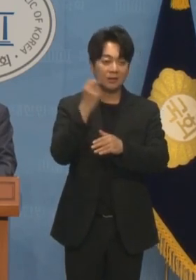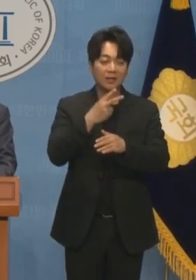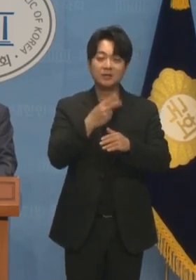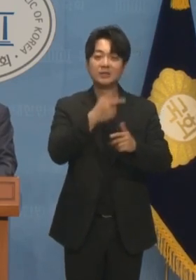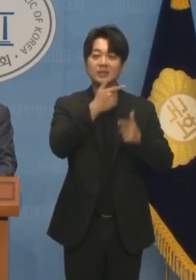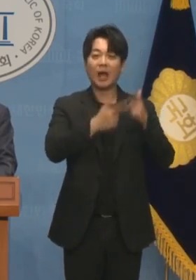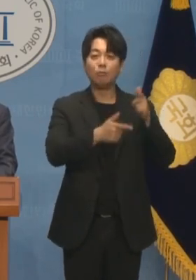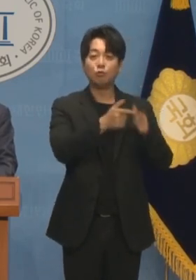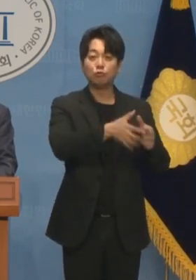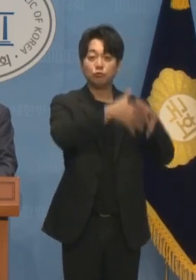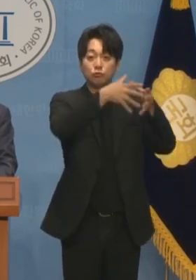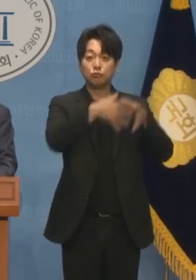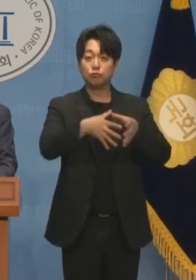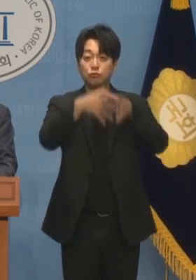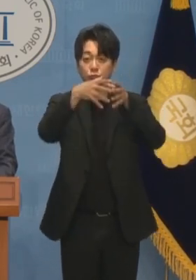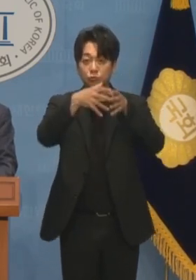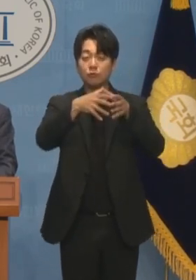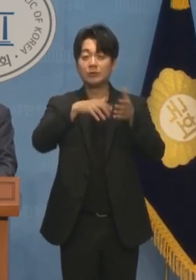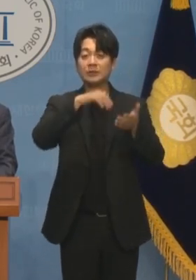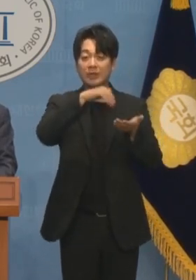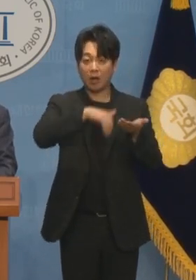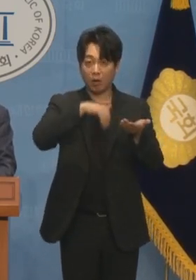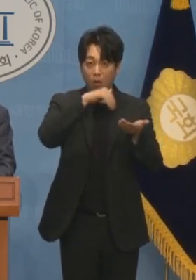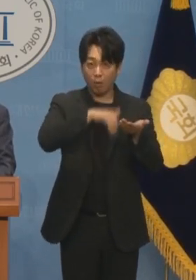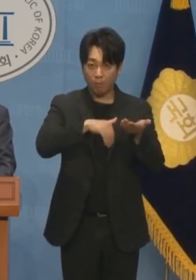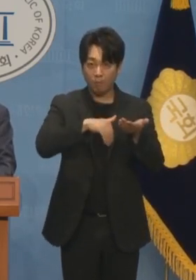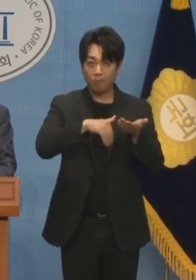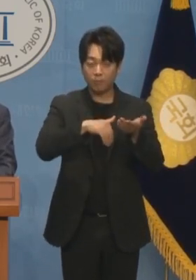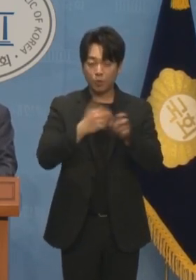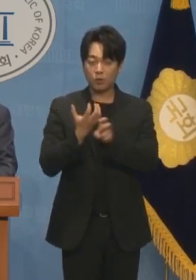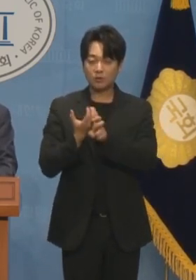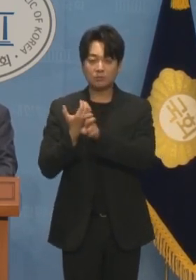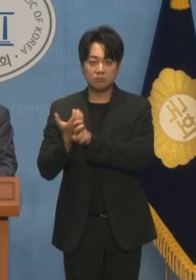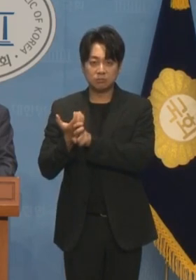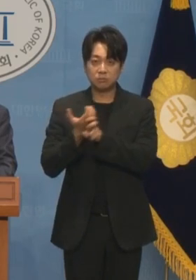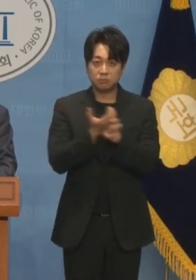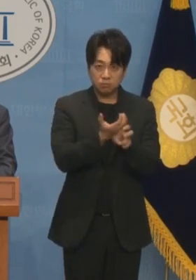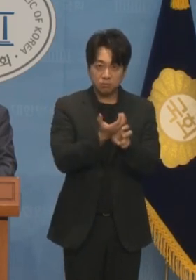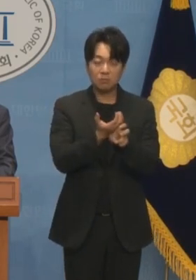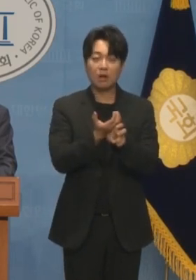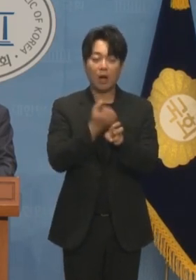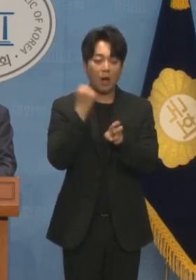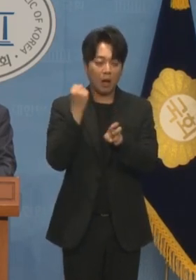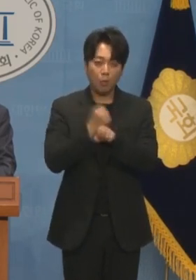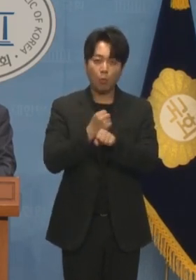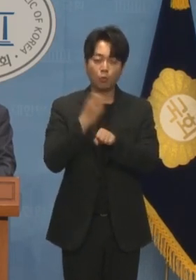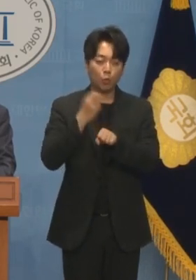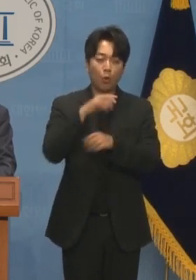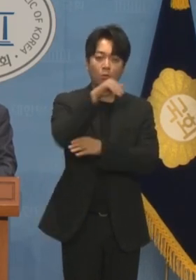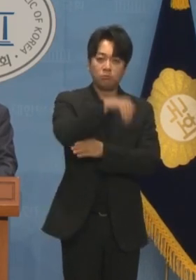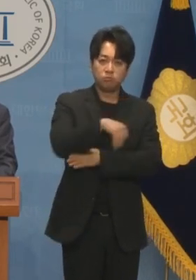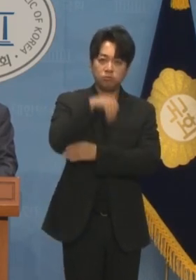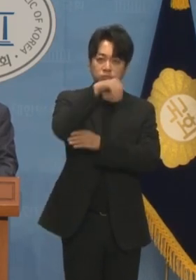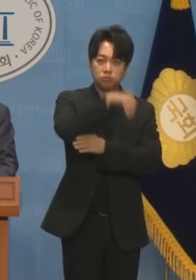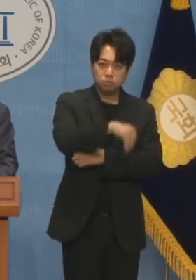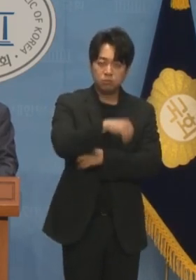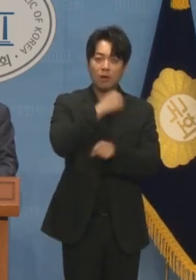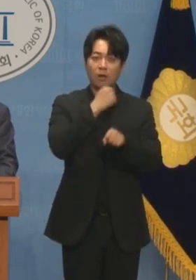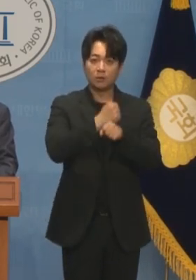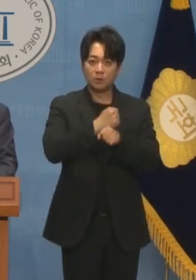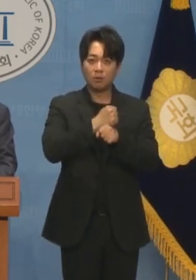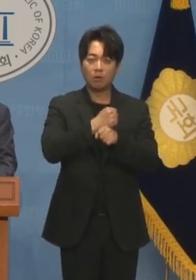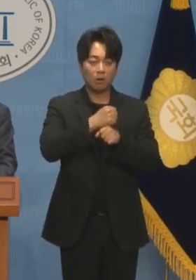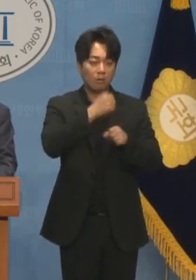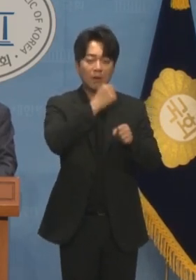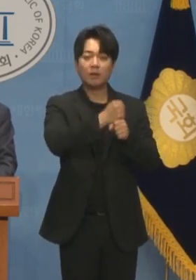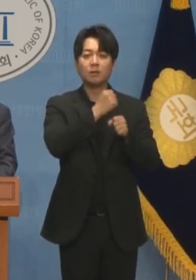트럭들이 흙을 실어 나르는 작업, 포크레인들이 땅을 파서 둔덕 경사면을 조성하는